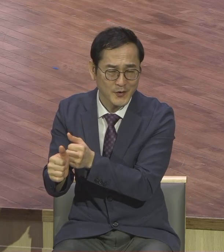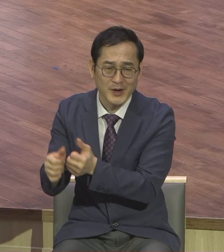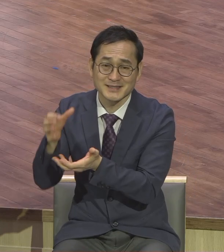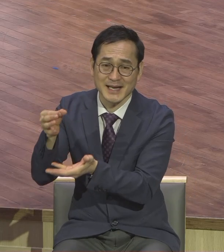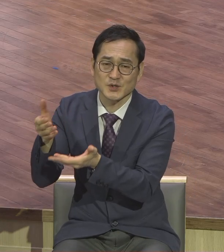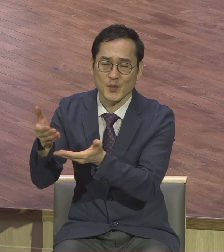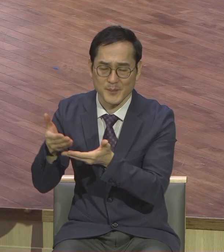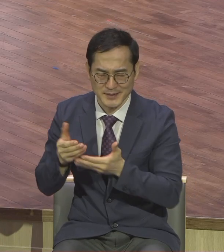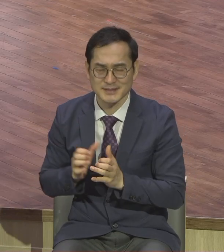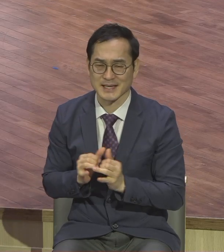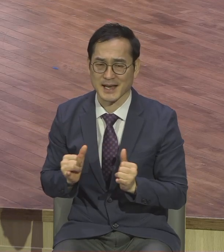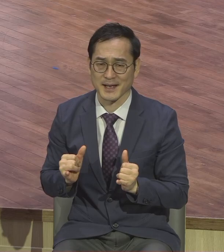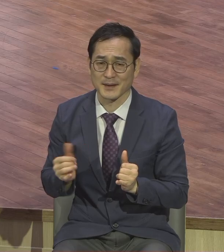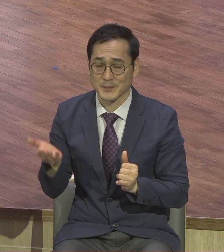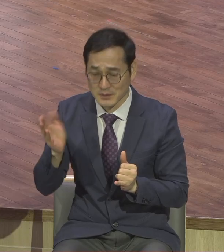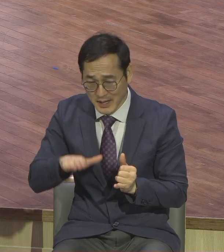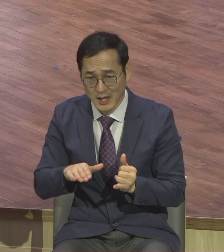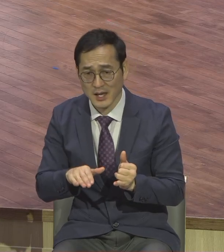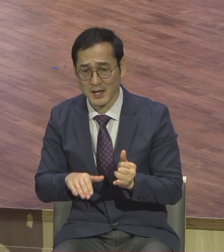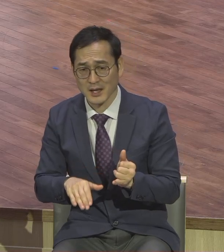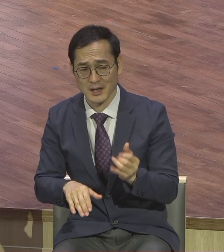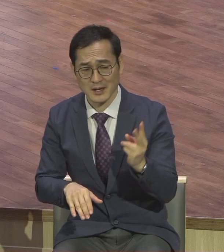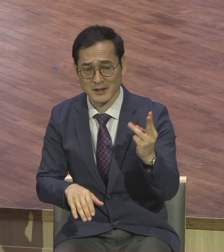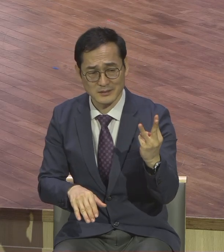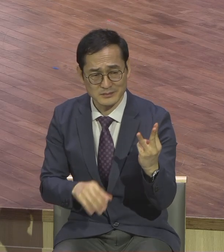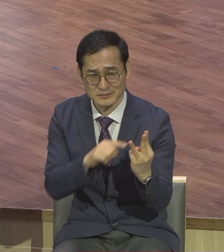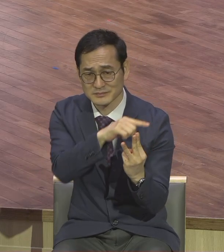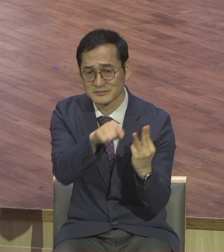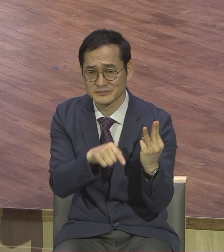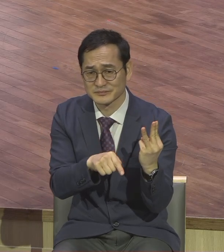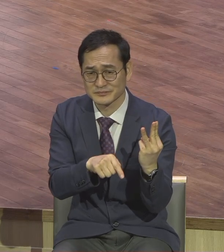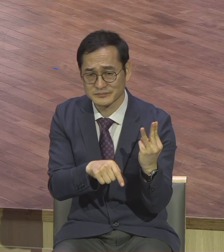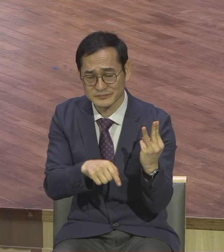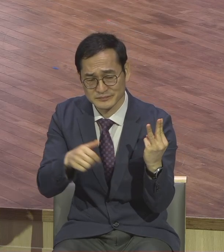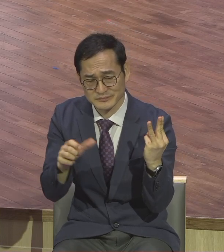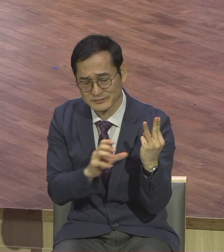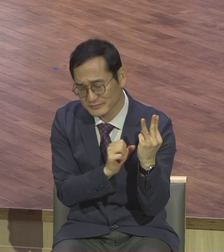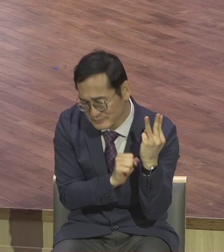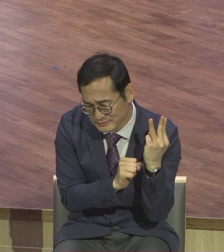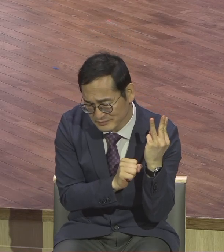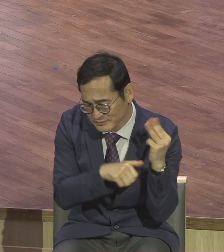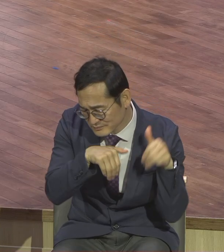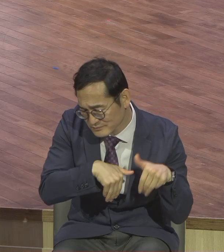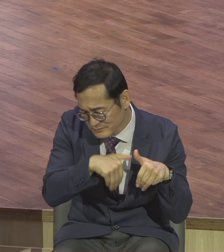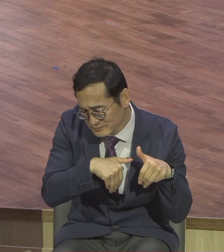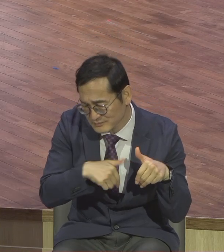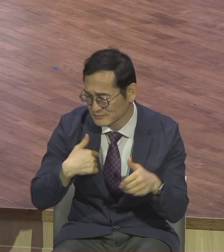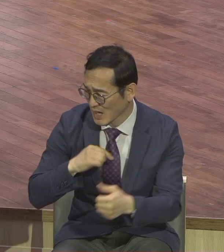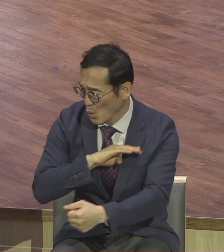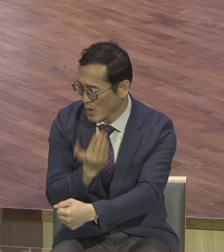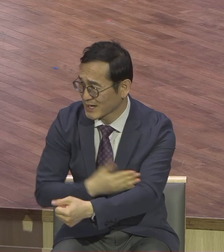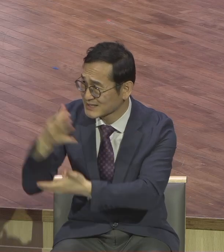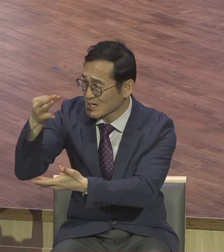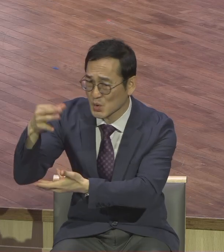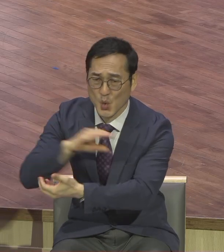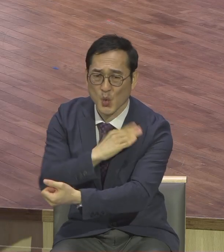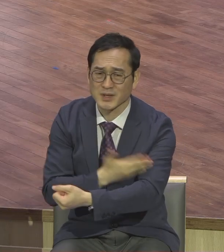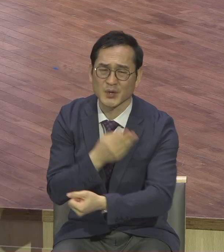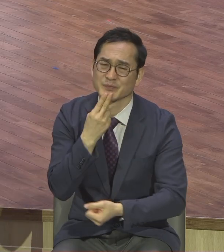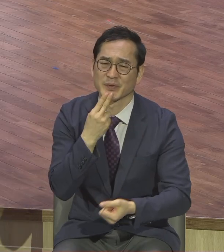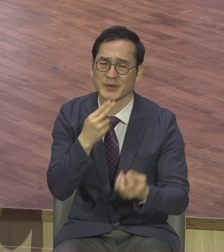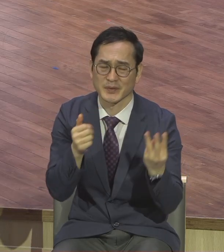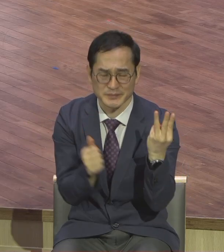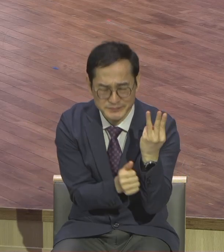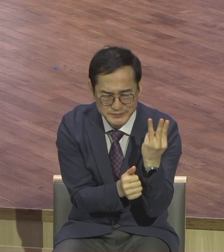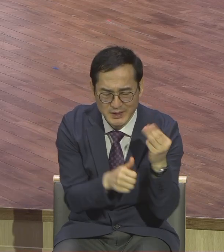상속자들이었습니다. 그러나 율법의 청지기와 후견인에게 메인 자로서 실제적인 권한이 전혀 없고 참